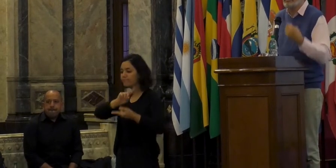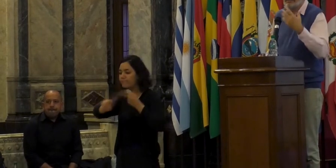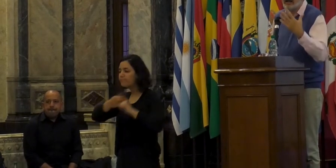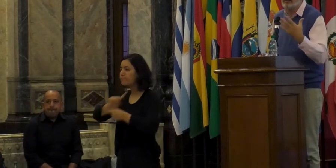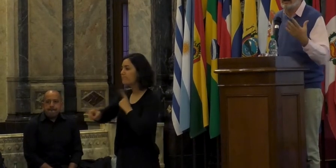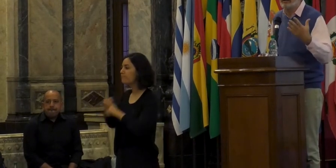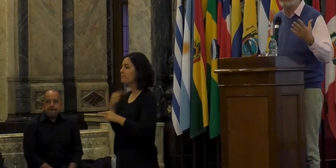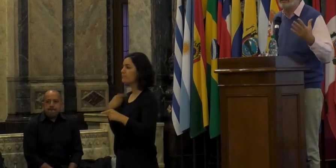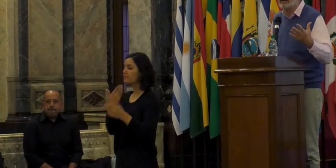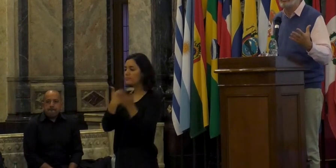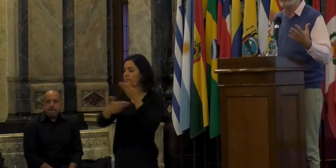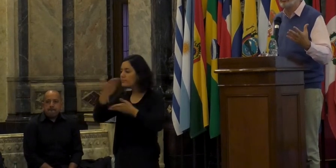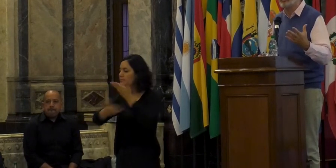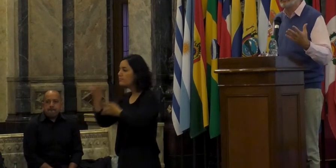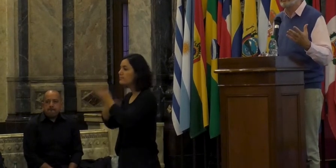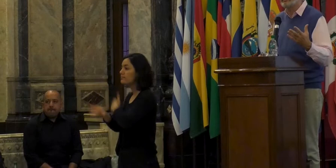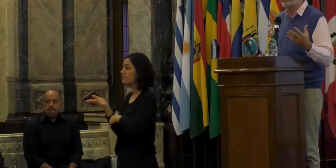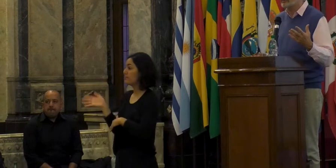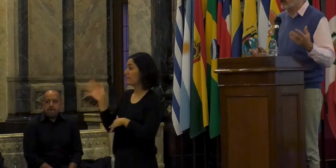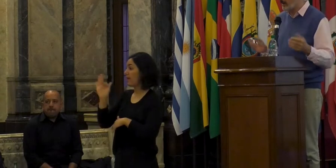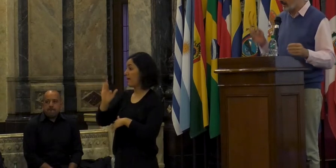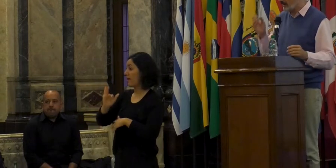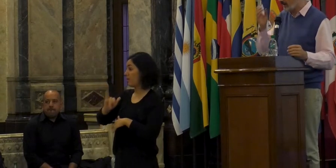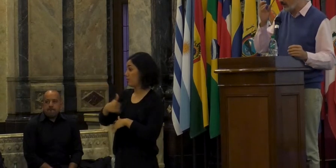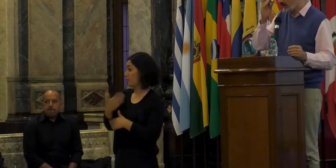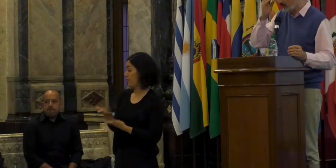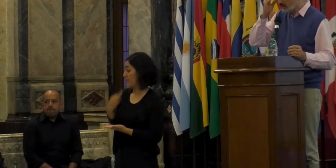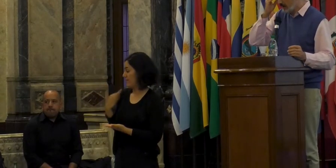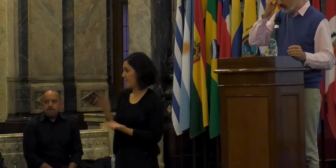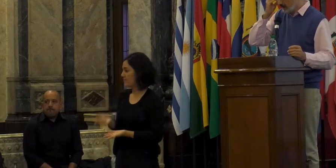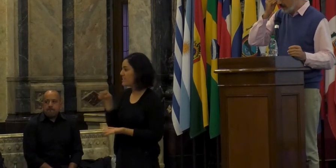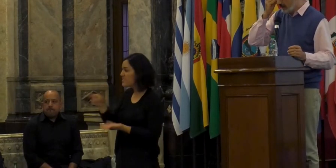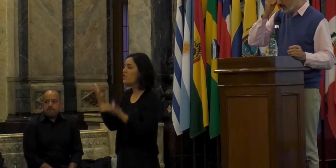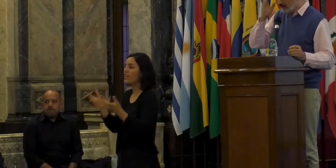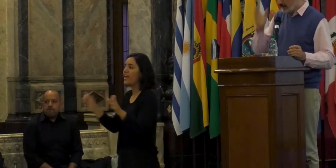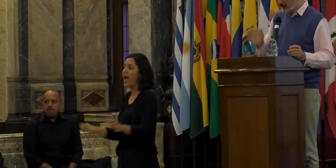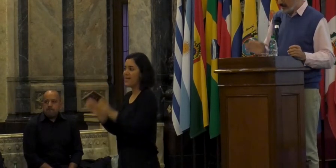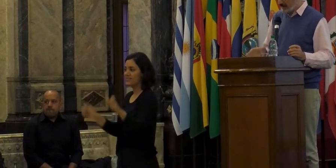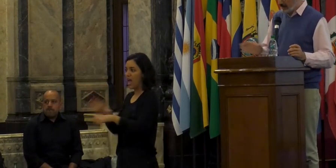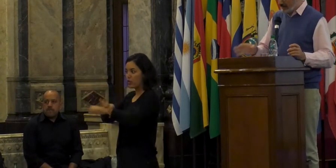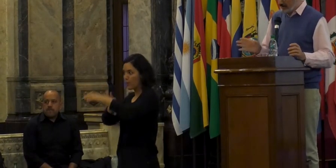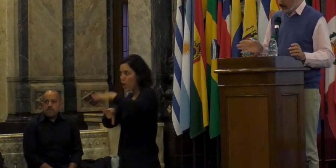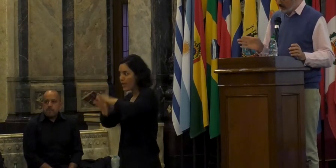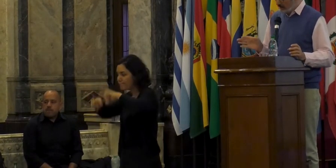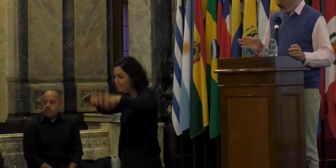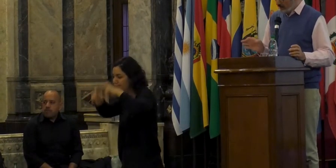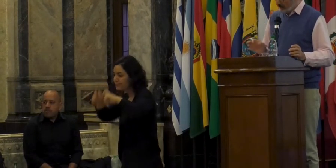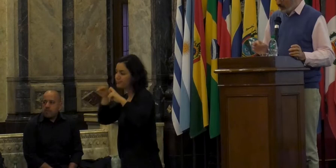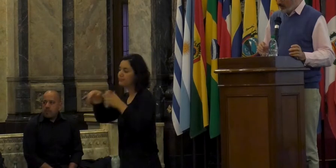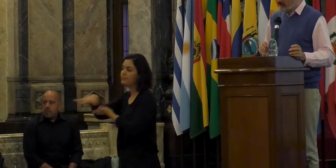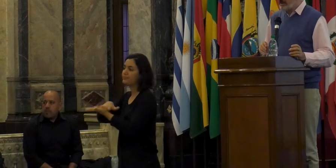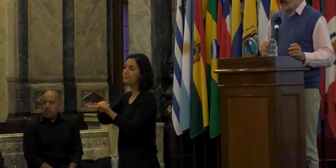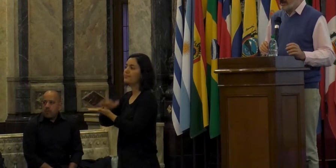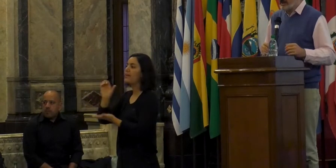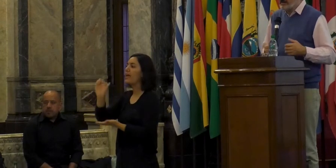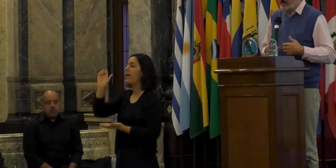relacionales, interaccionales que tiene la vida en los lugares. Y eso es lo que quiere hacer el etnógrafo. Finalmente, en la tercera parte, lo